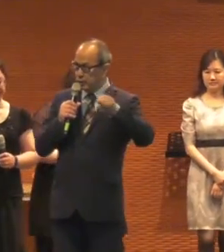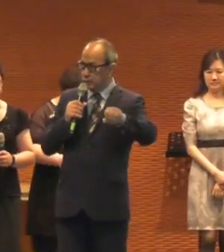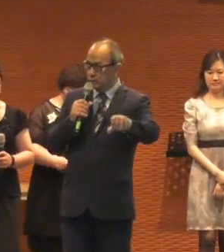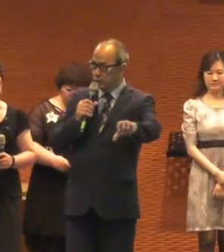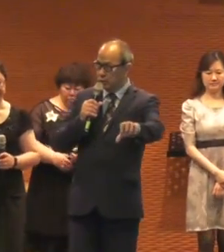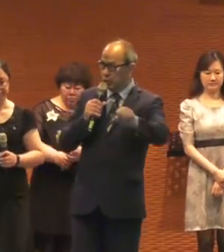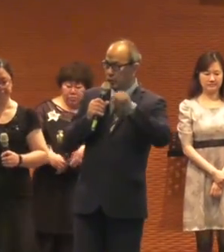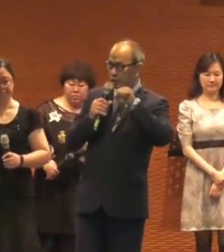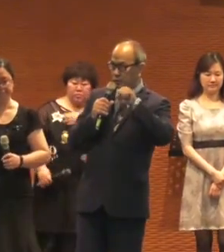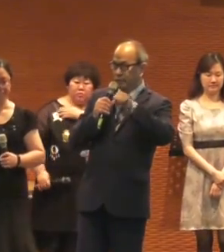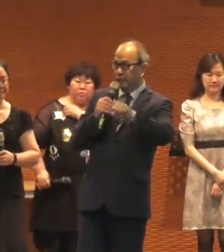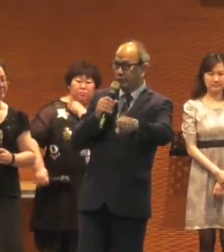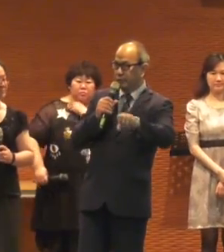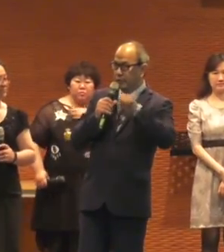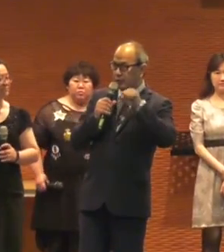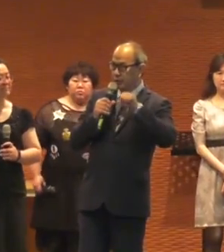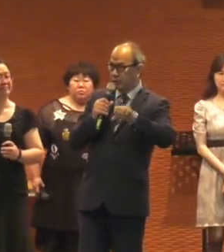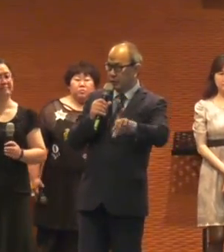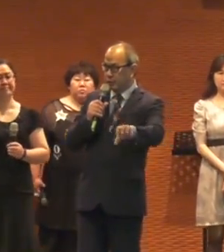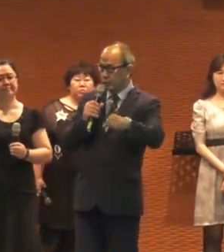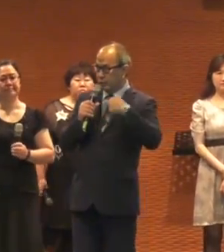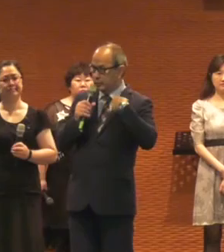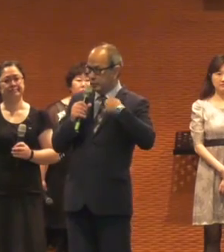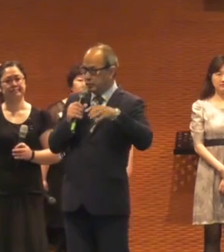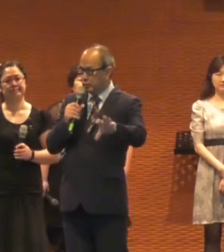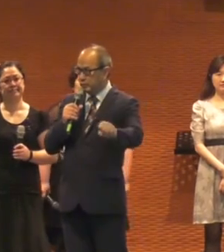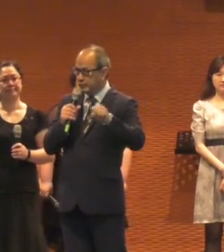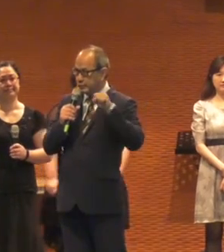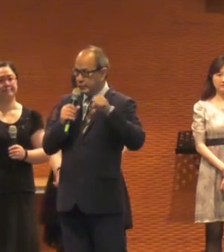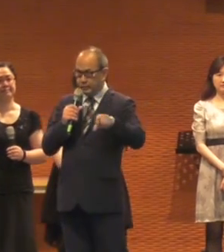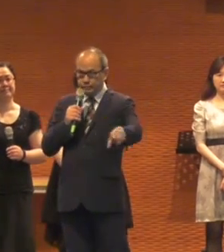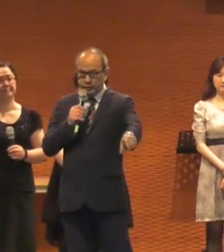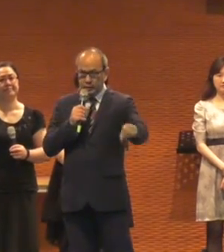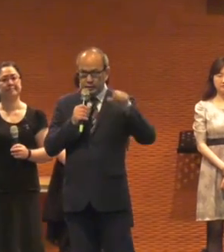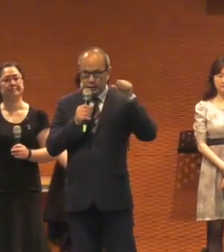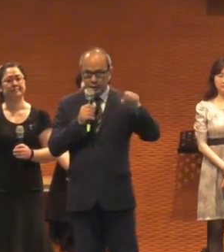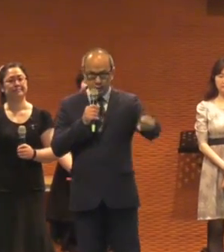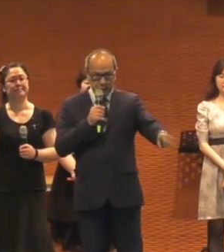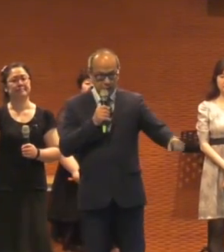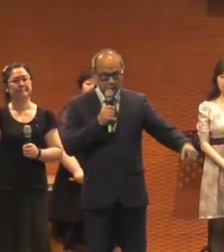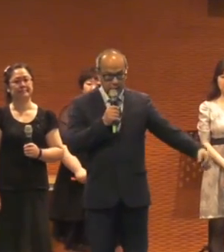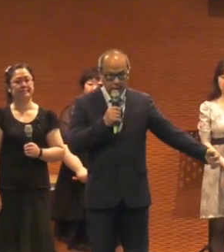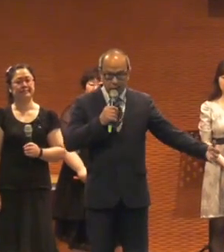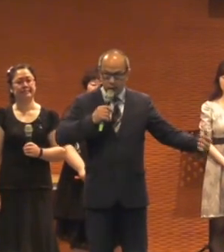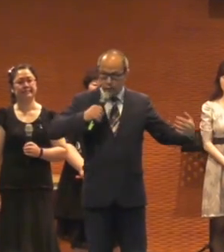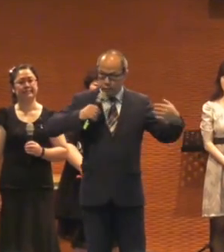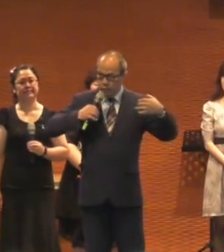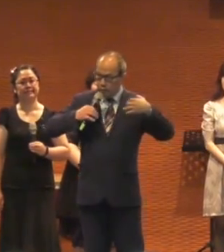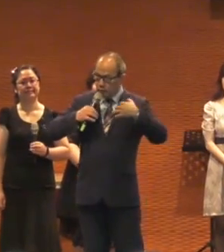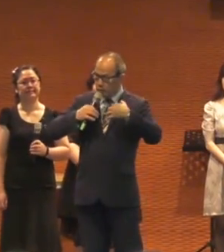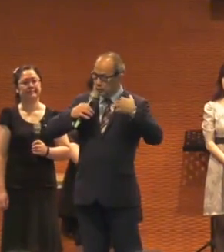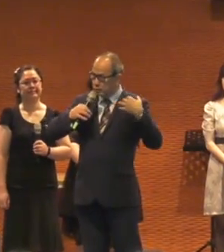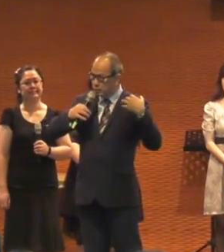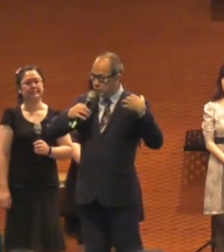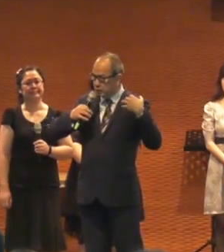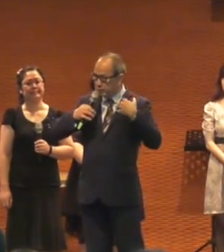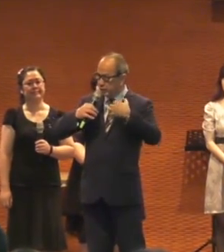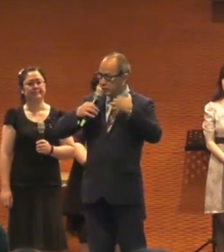我要对你发出预言，神对我们说，发出预言，你要起来。 你的所有的肉跟肉，你的皮跟